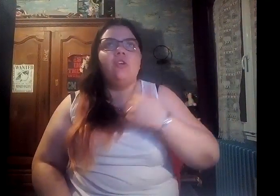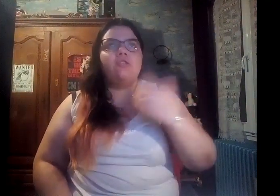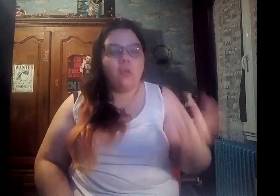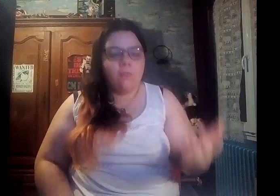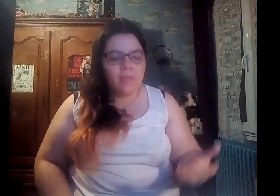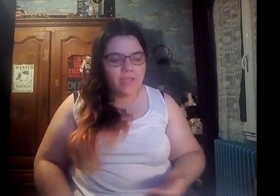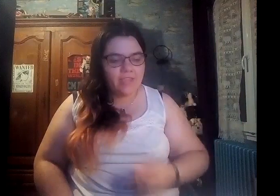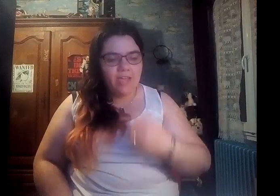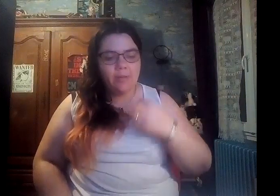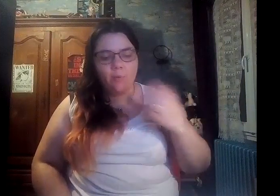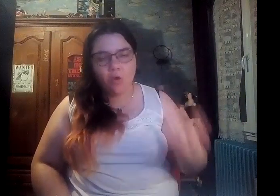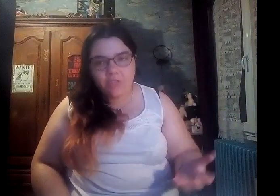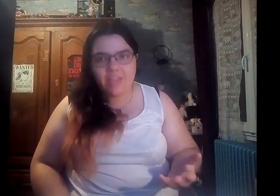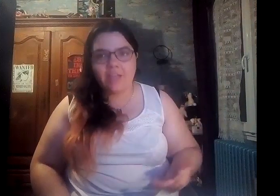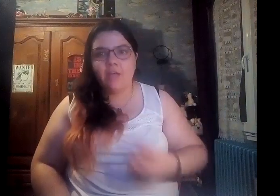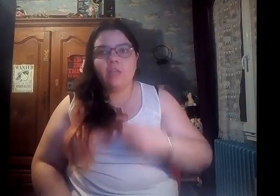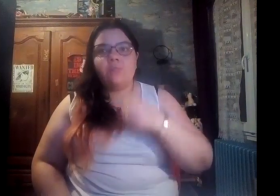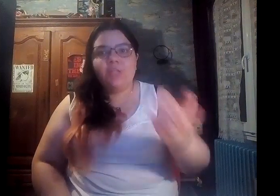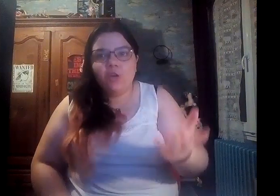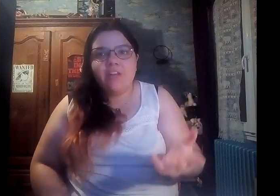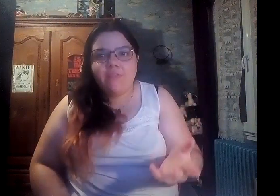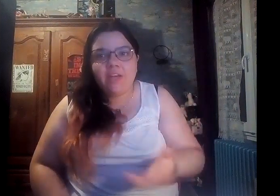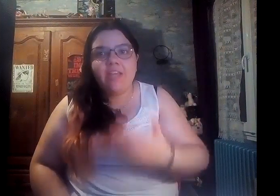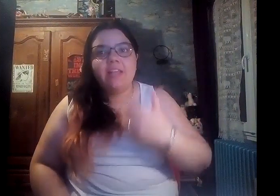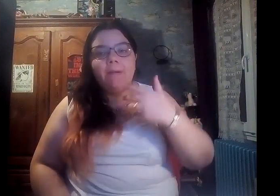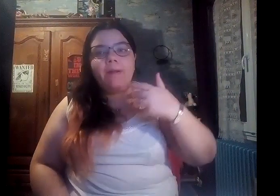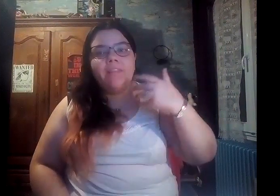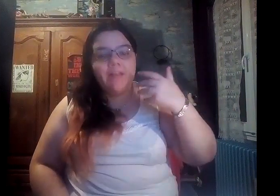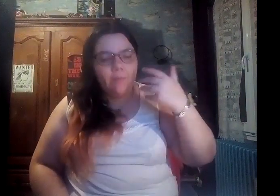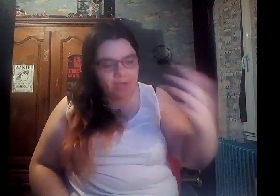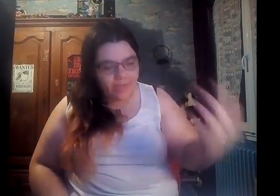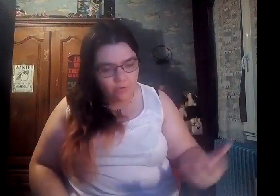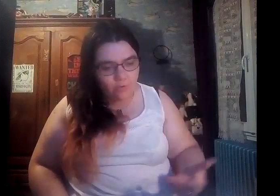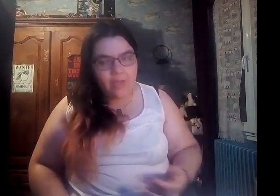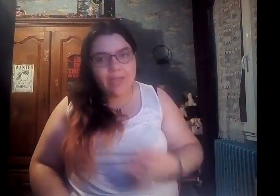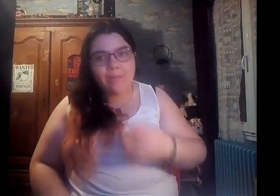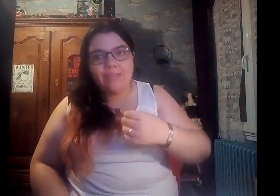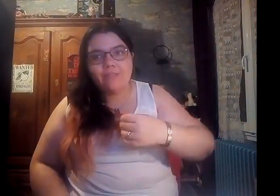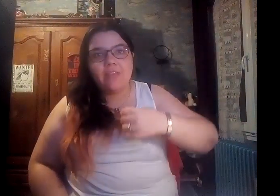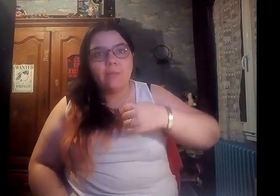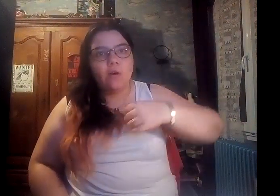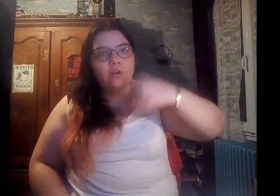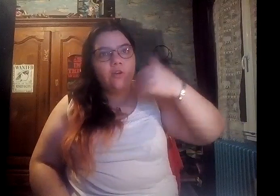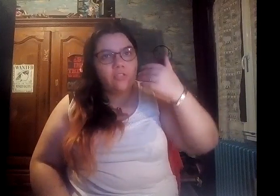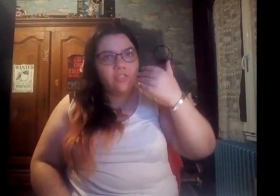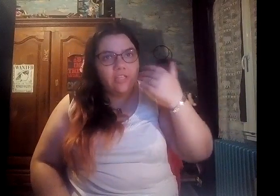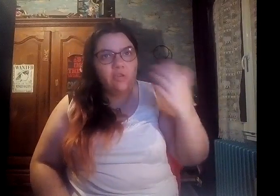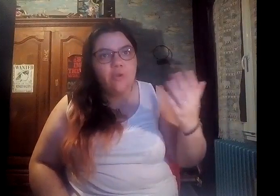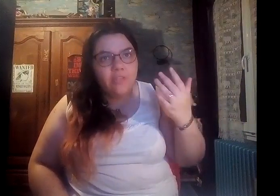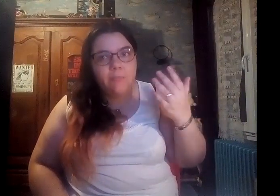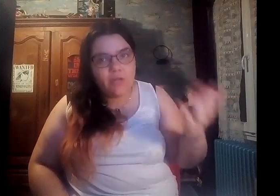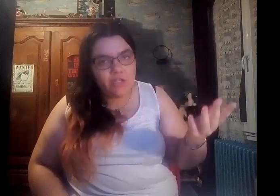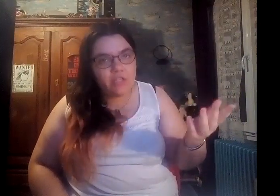ultimate custom Knight Herp wanted special delivery il y a pas mal d'éléments canon et bien évidemment c'est que tes bridge